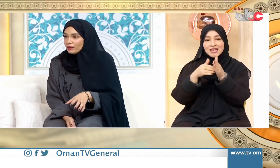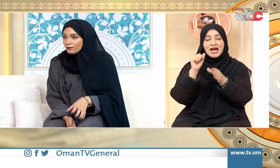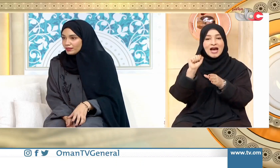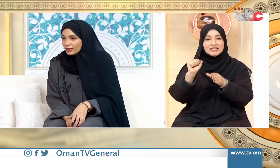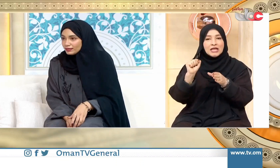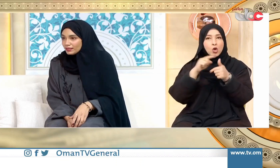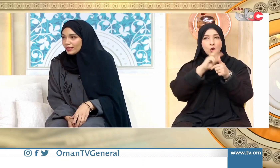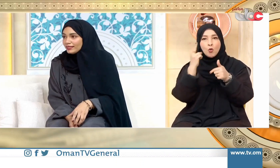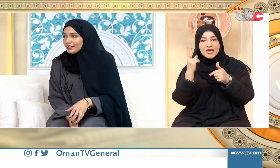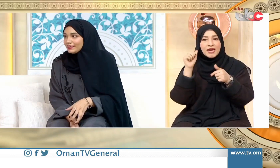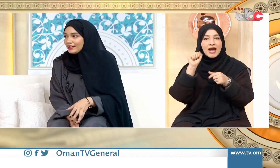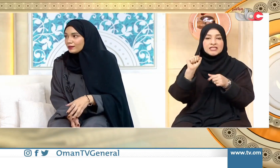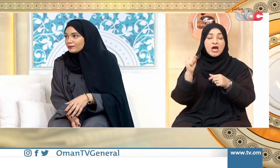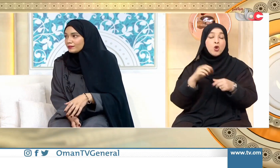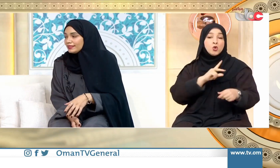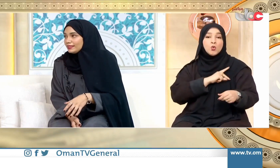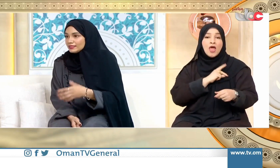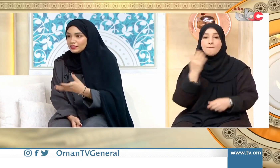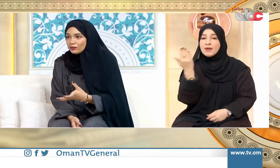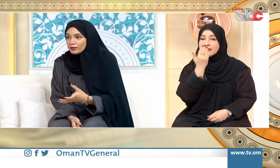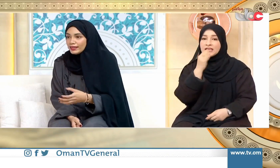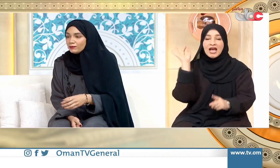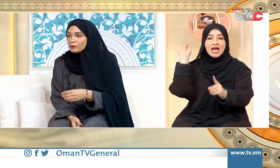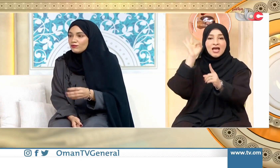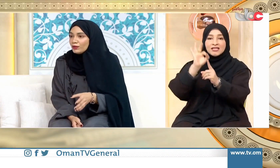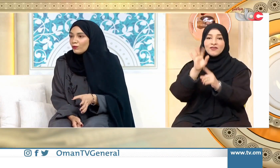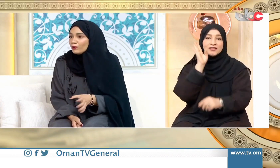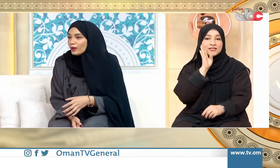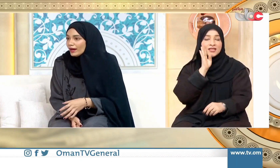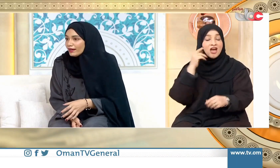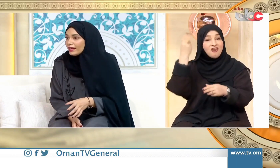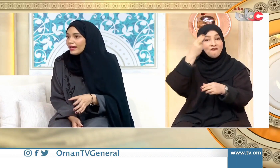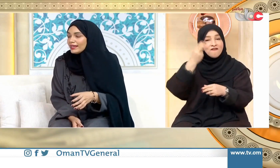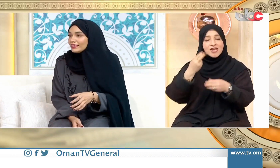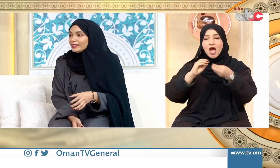مخصص لطلاب المدارس، كان يعني يستهدفهم لتعليمهم الفن